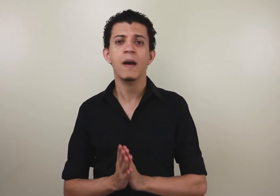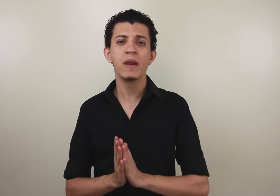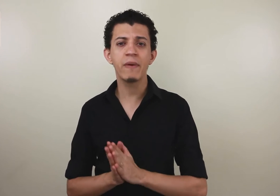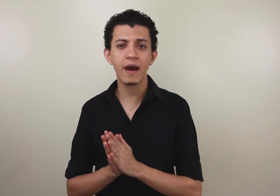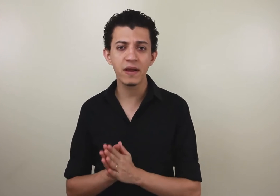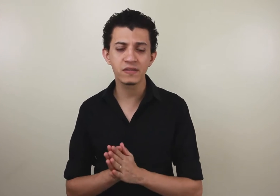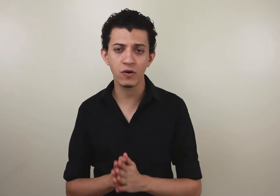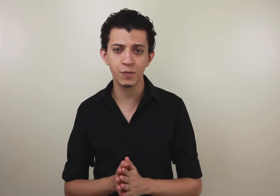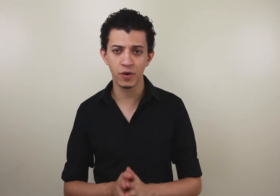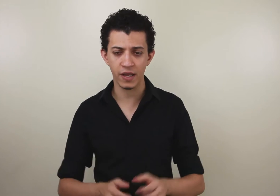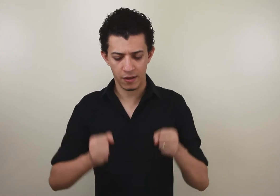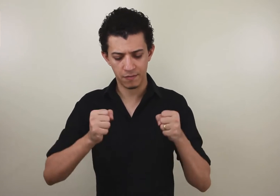Primeiramente, o sinal de poder.